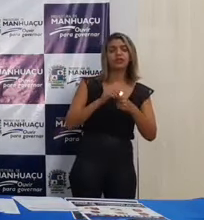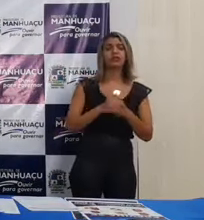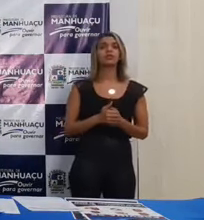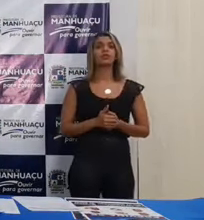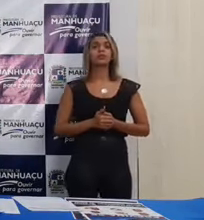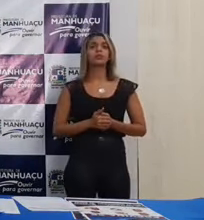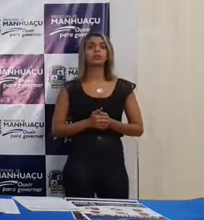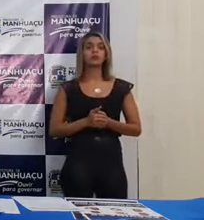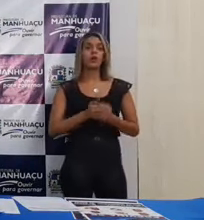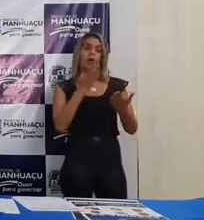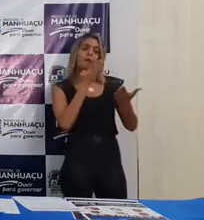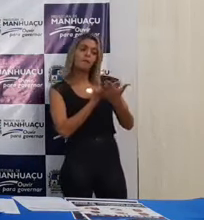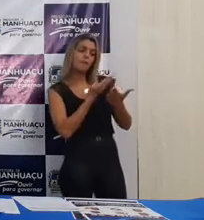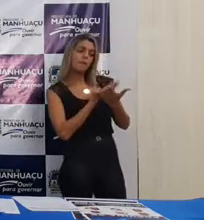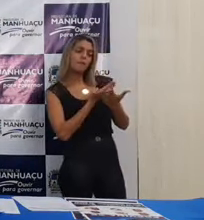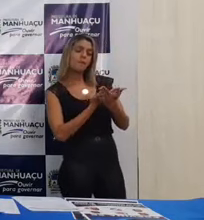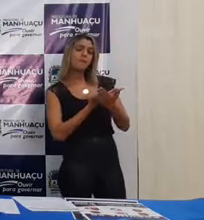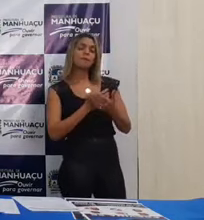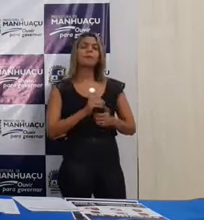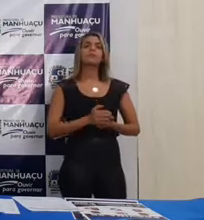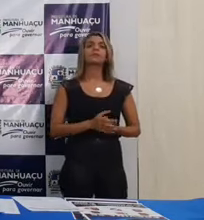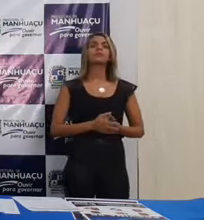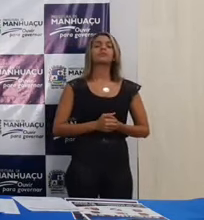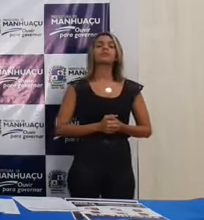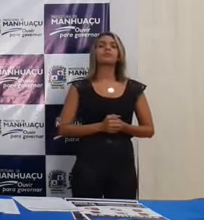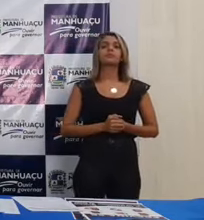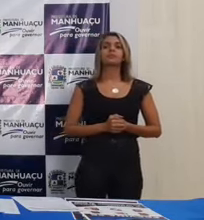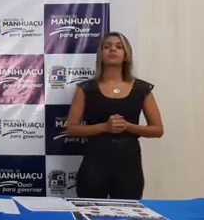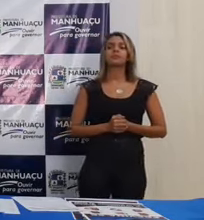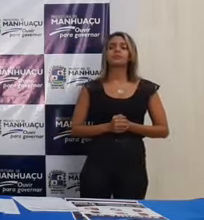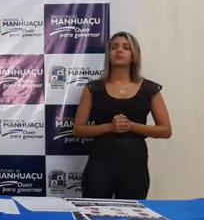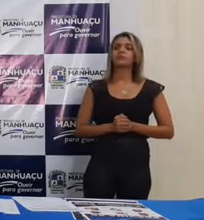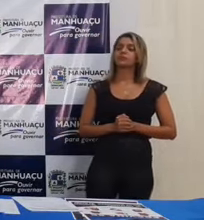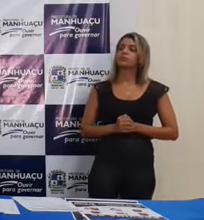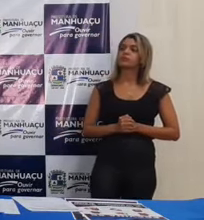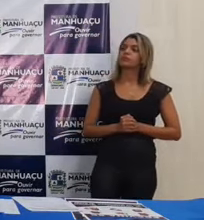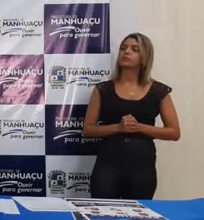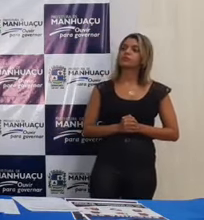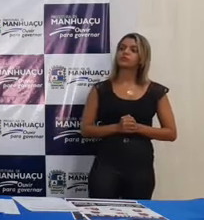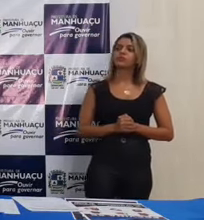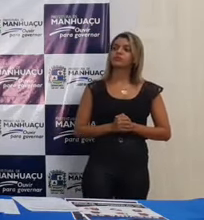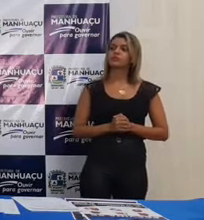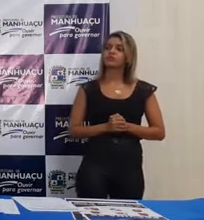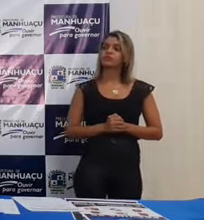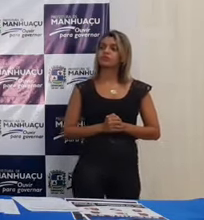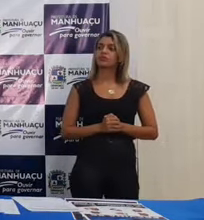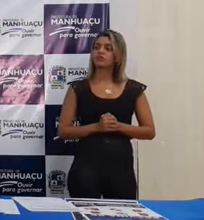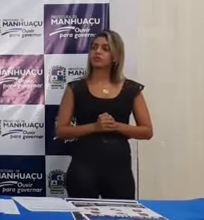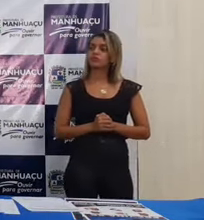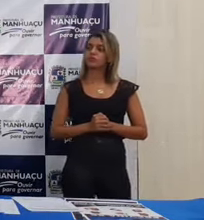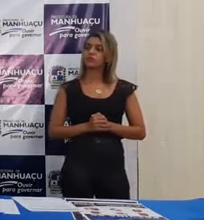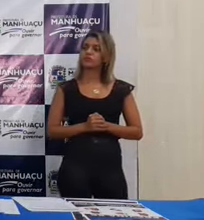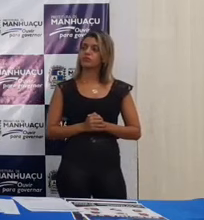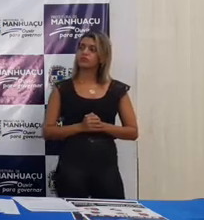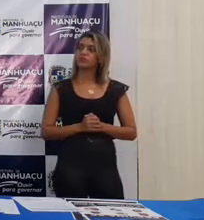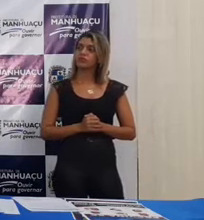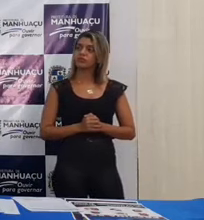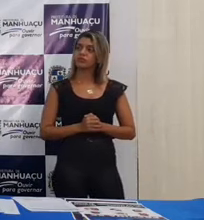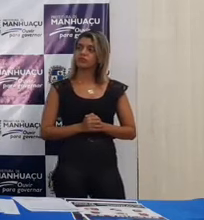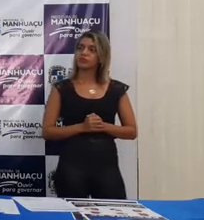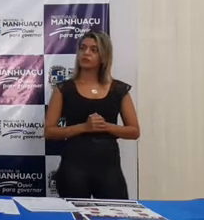para apresentar a vocês. Eu não sei se esse projeto foi feito em conjunto com vocês, mas foi levado em conta esse projeto